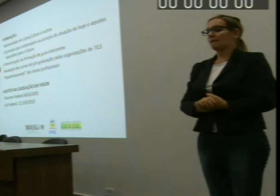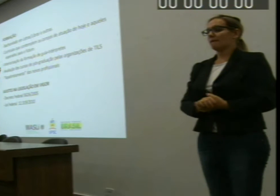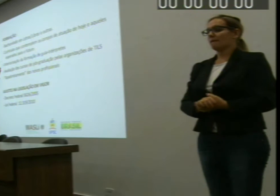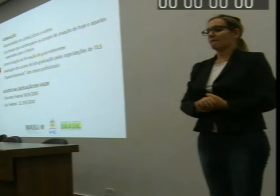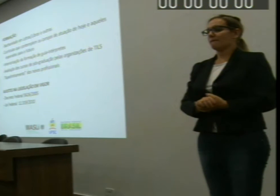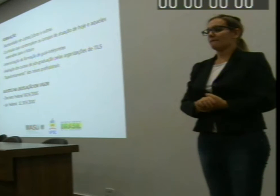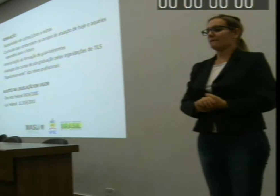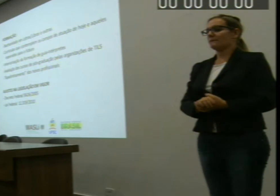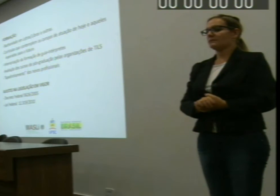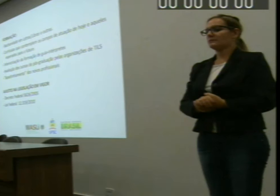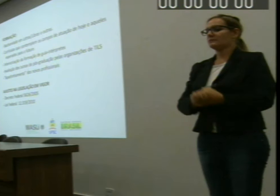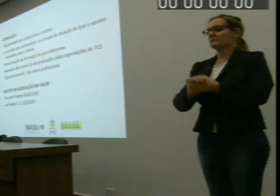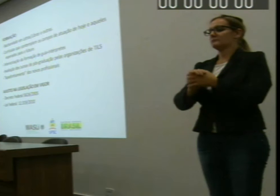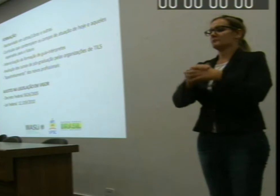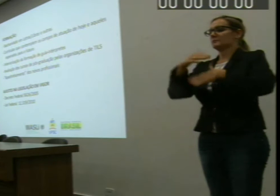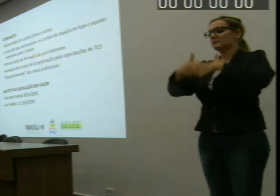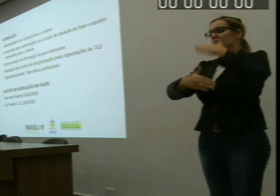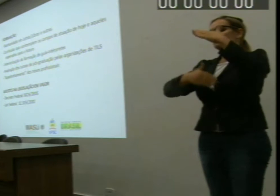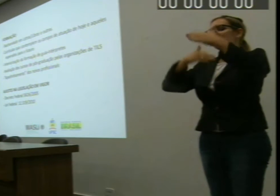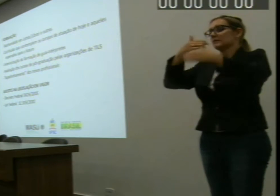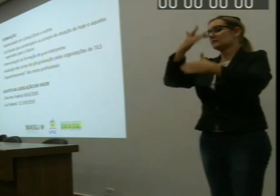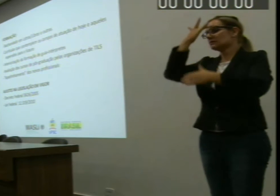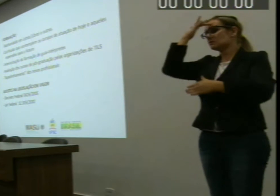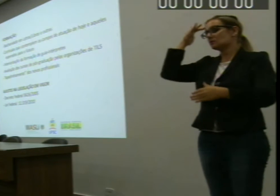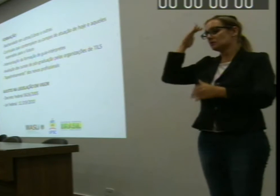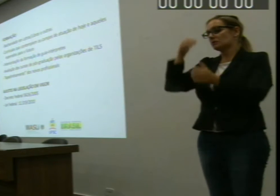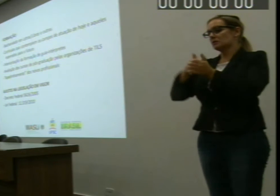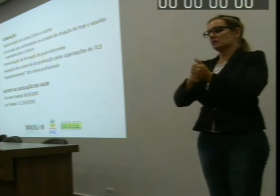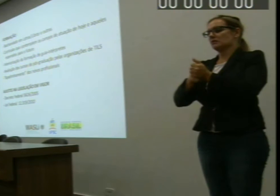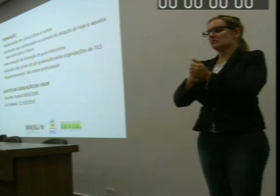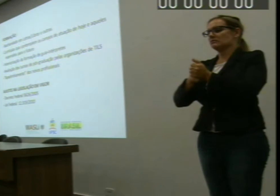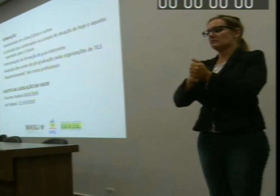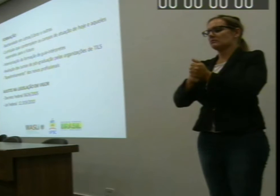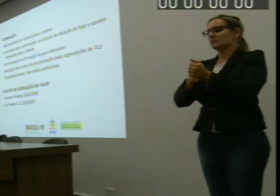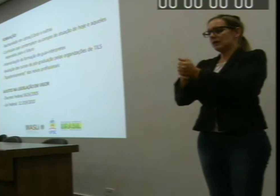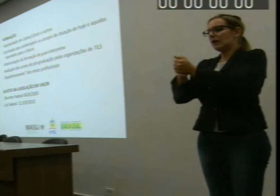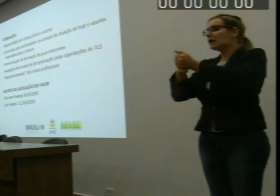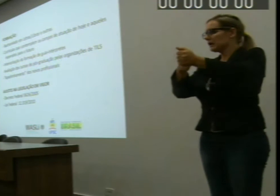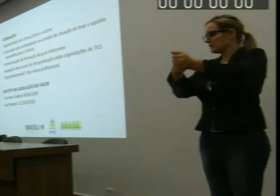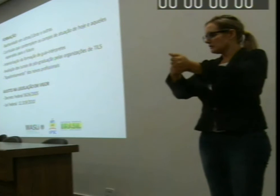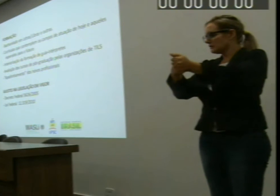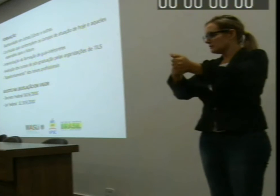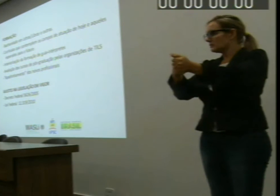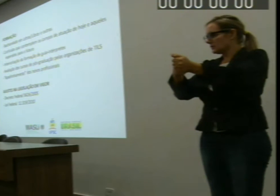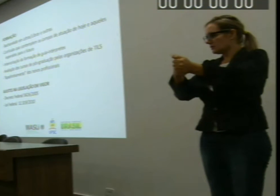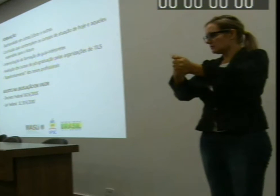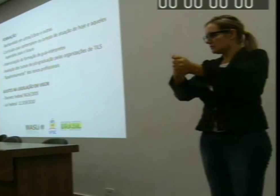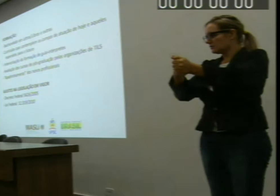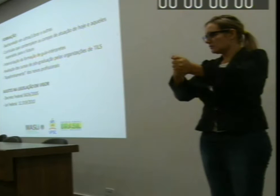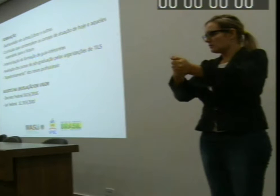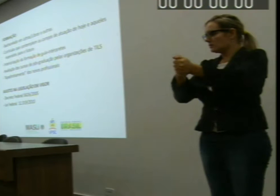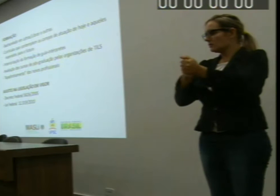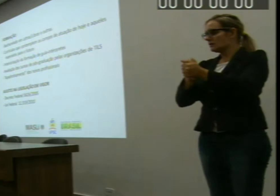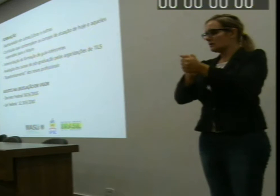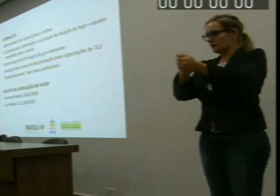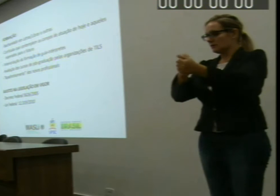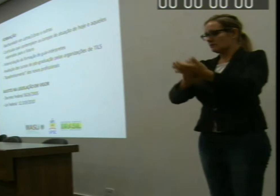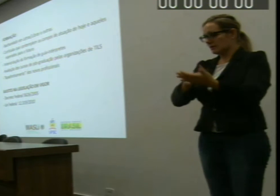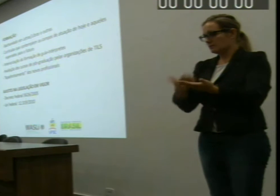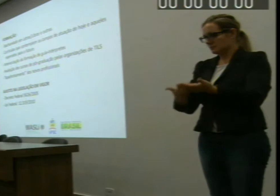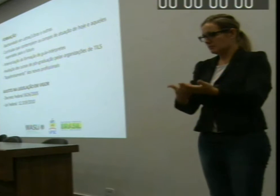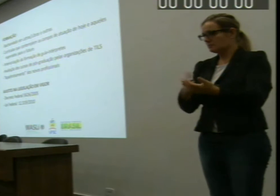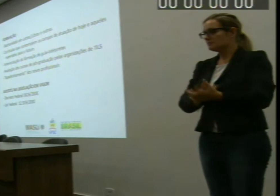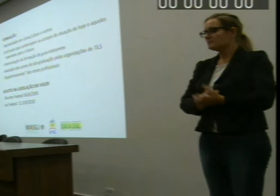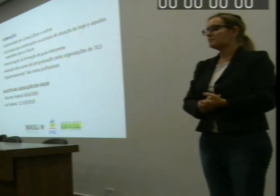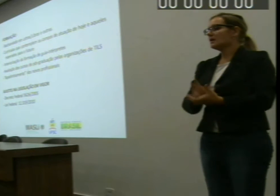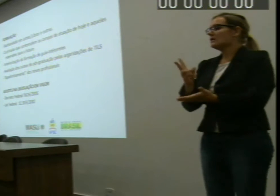cada vez mais as pessoas surdo cegas estão aparecendo elas não é que elas passaram a existir elas sempre